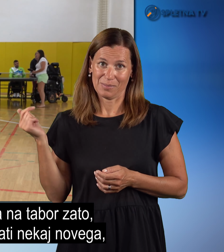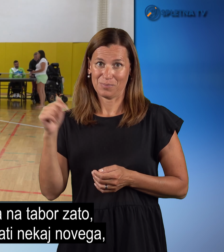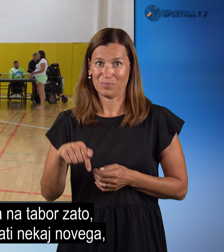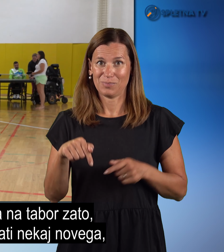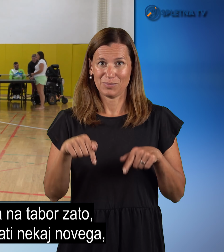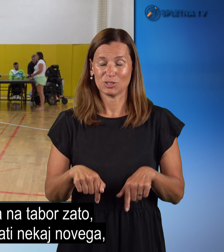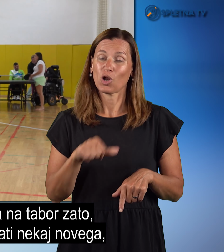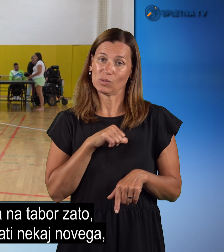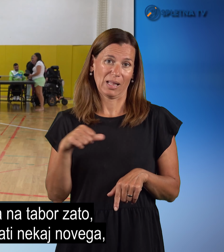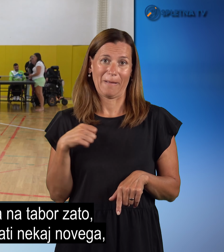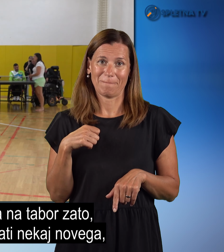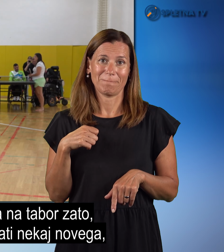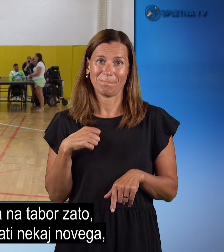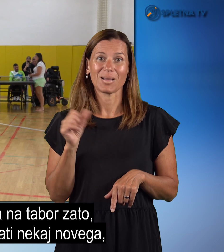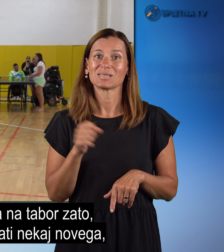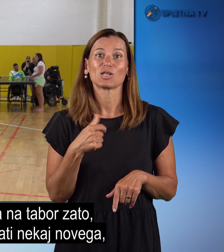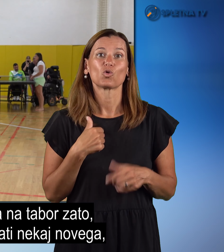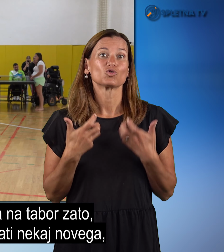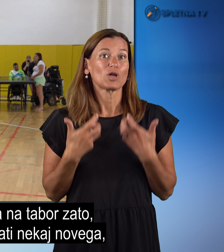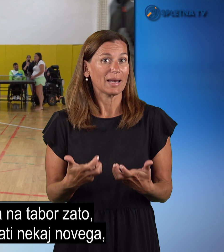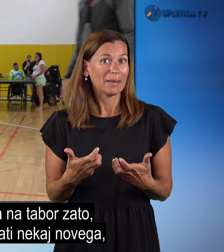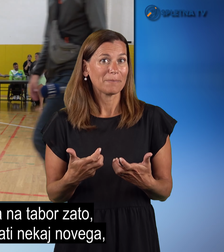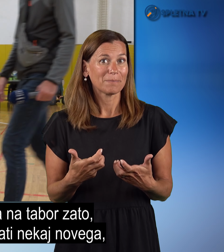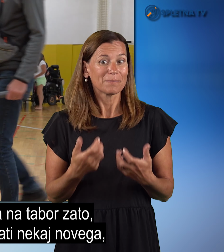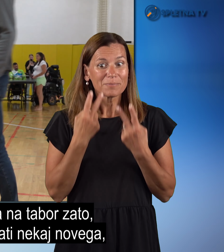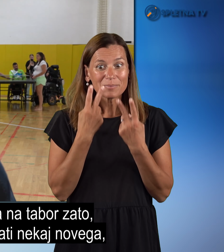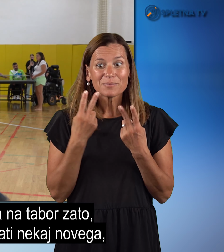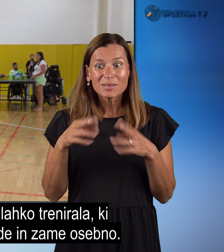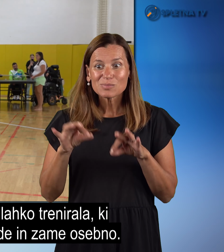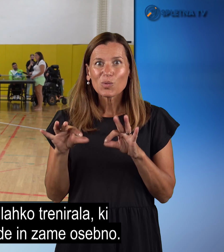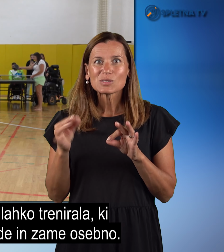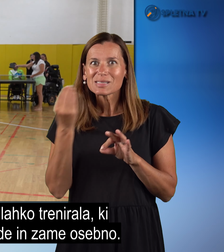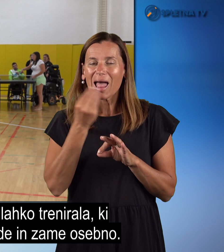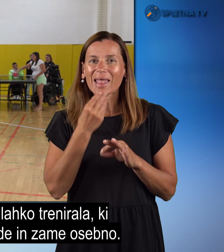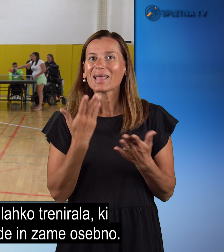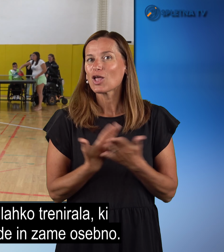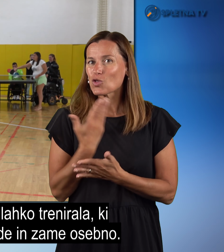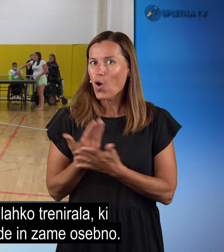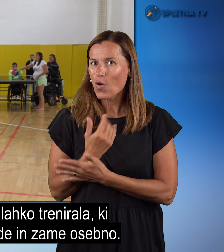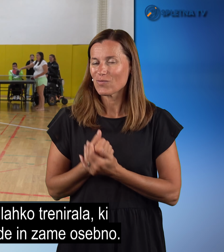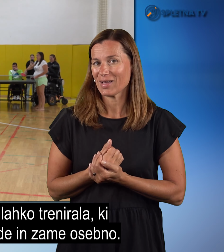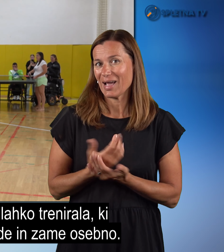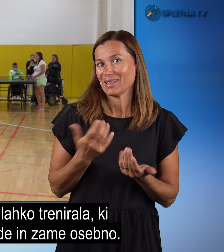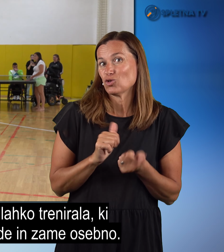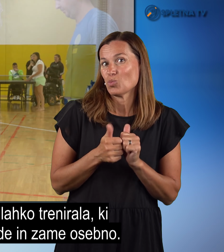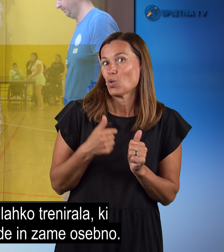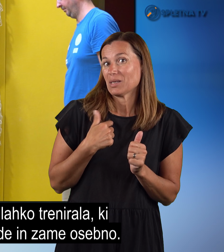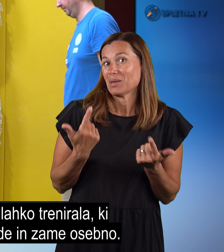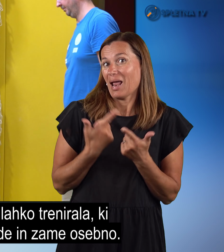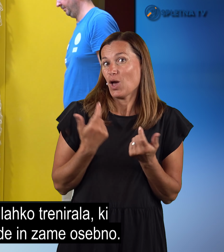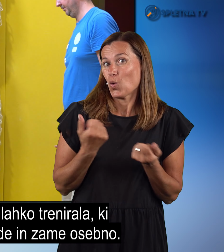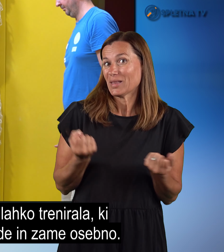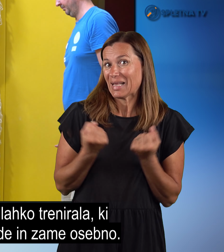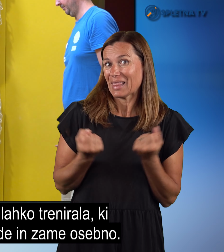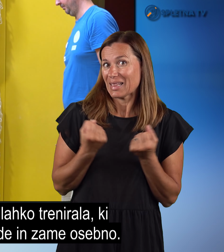Prišla sem sama na tabor, zato ker si želim spoznati nekaj novega. Neki šport, ki bi ga lahko